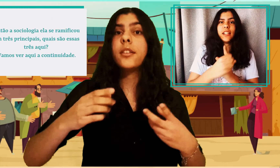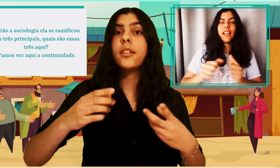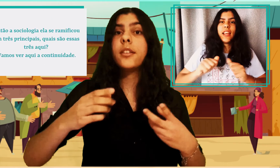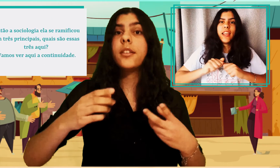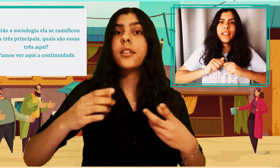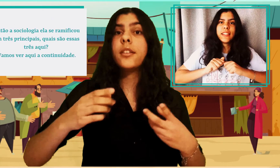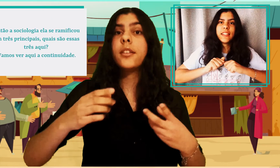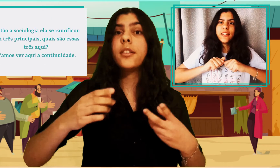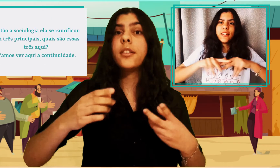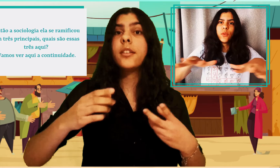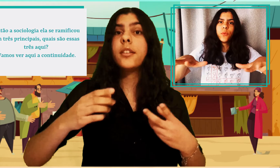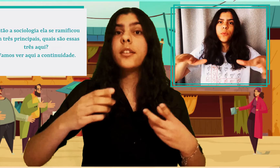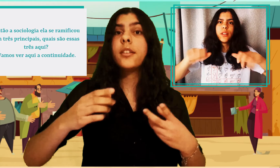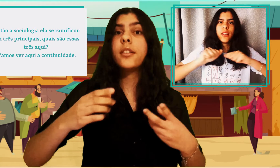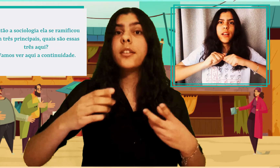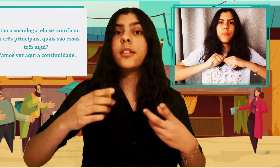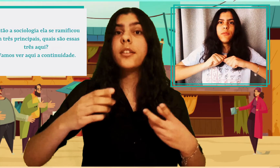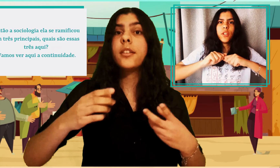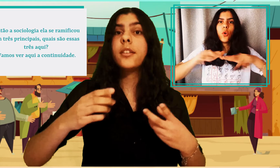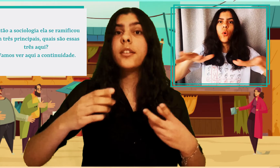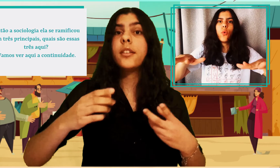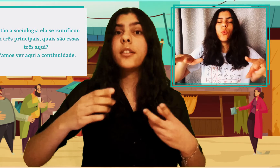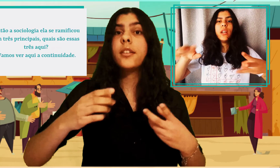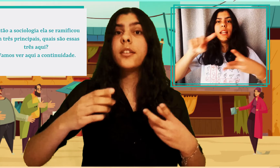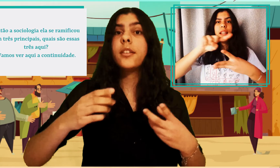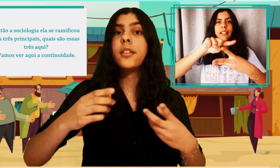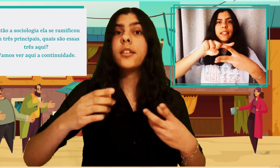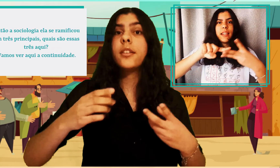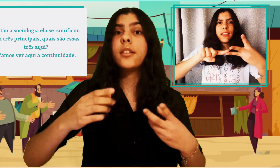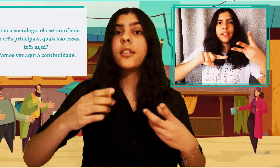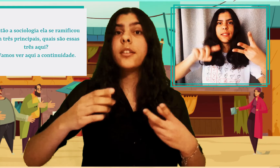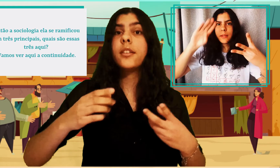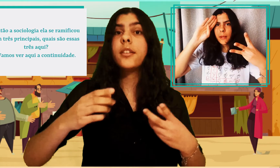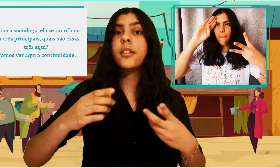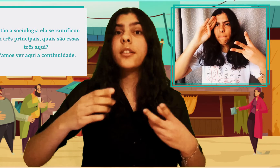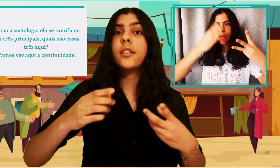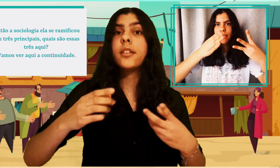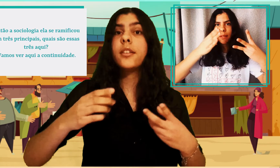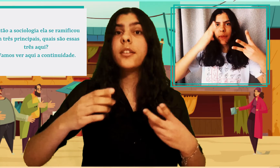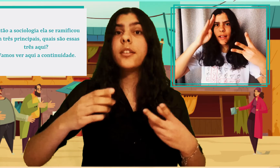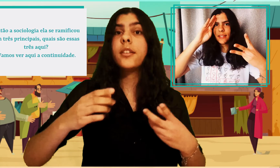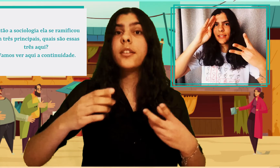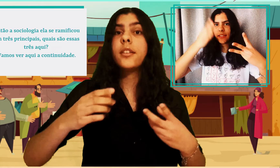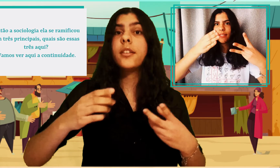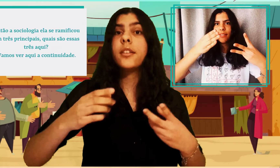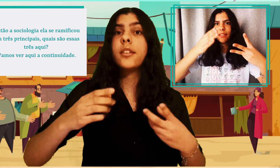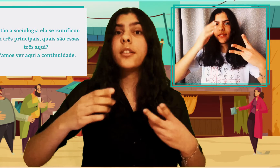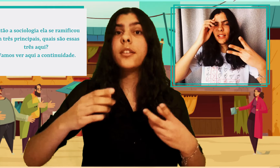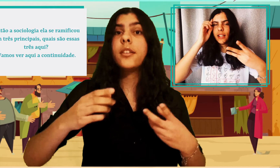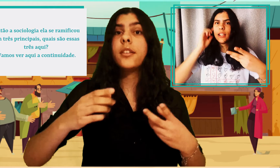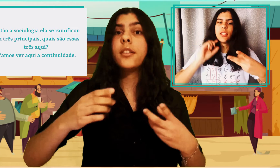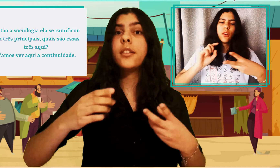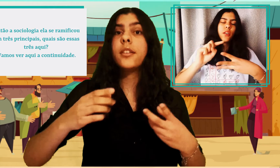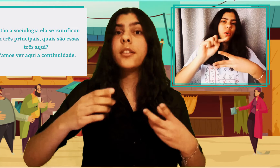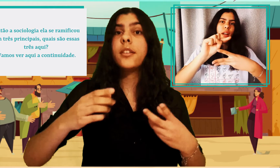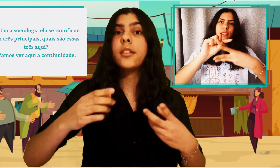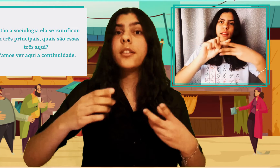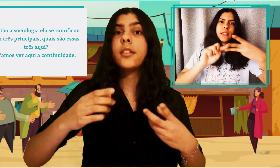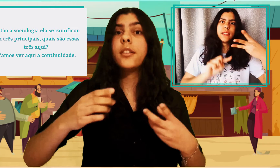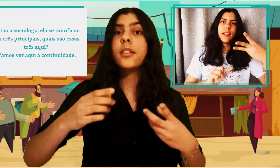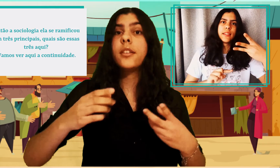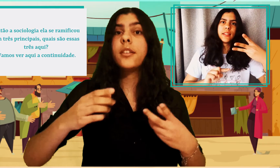sociologia, ela se ramificou em 3 principais. E